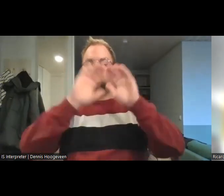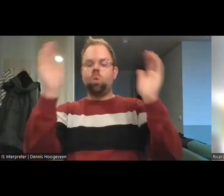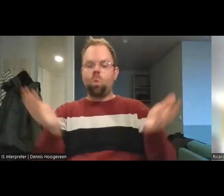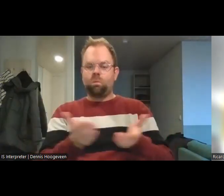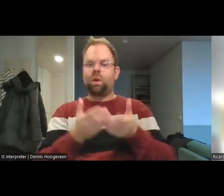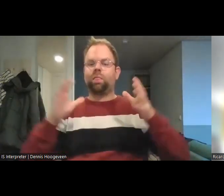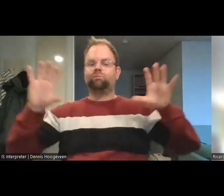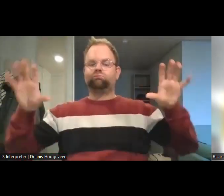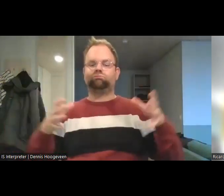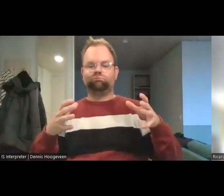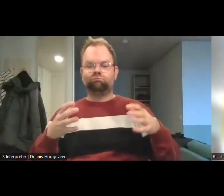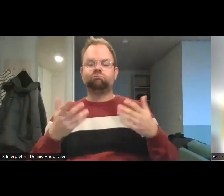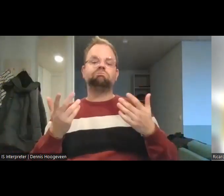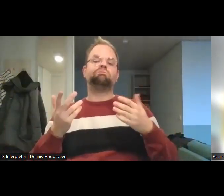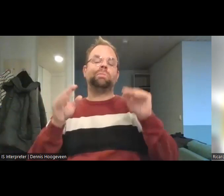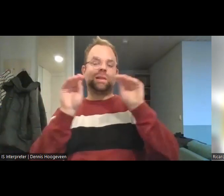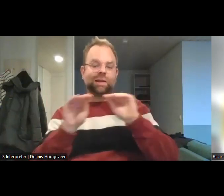allons